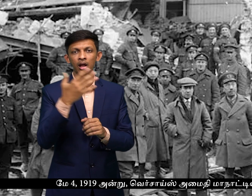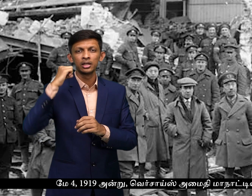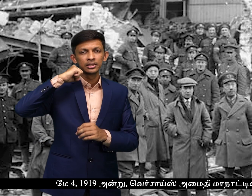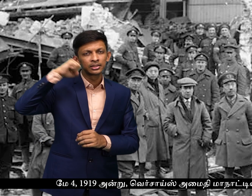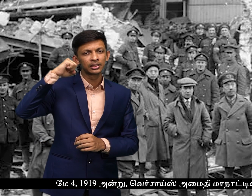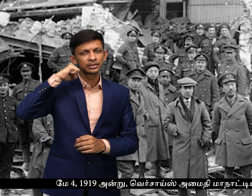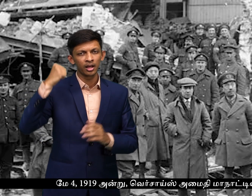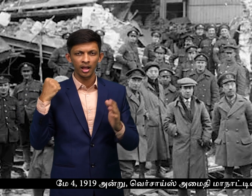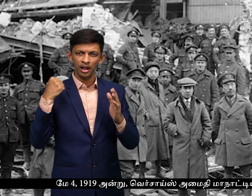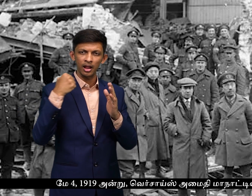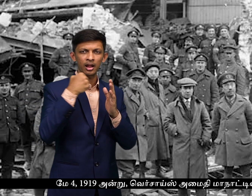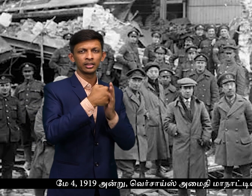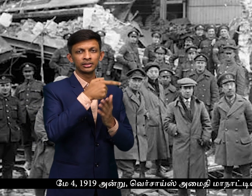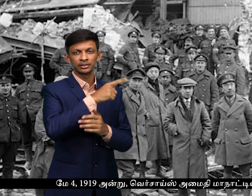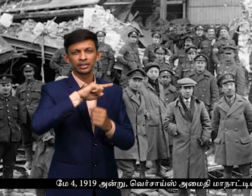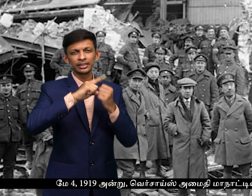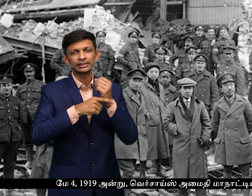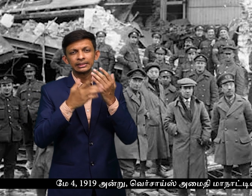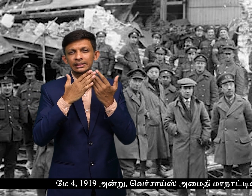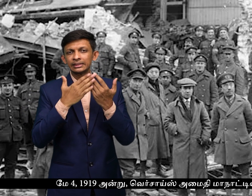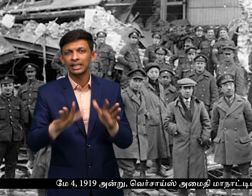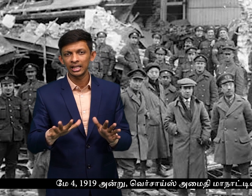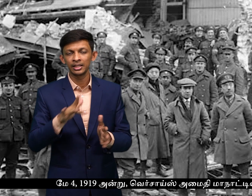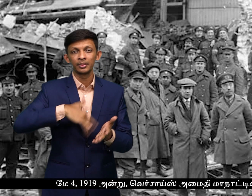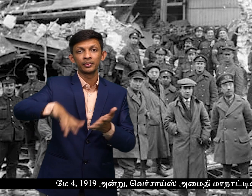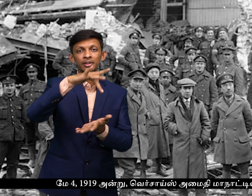வெர்சாய்ஸ் அமைதி மாநாட்டின் முடிவுகளை எதிர்த்து